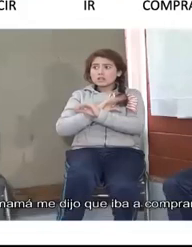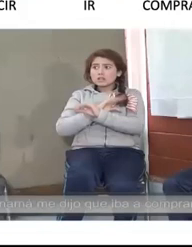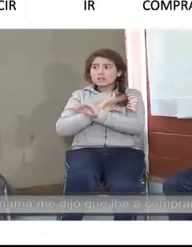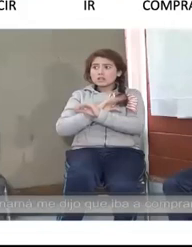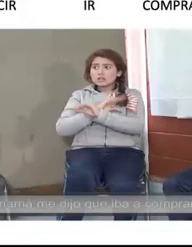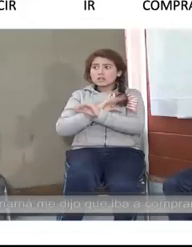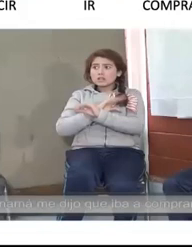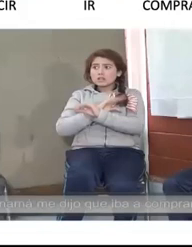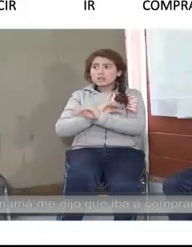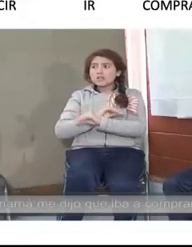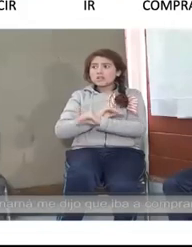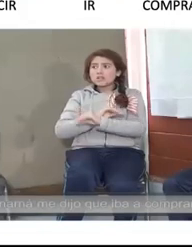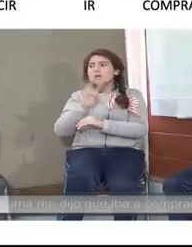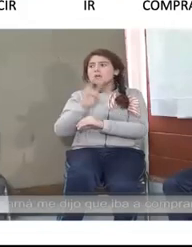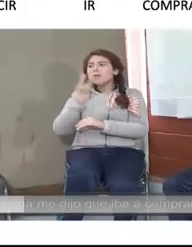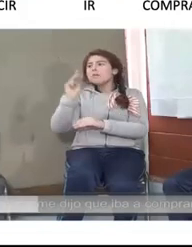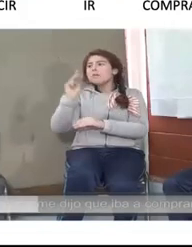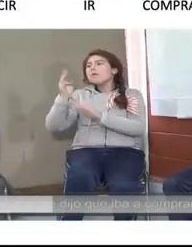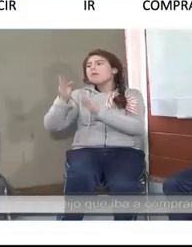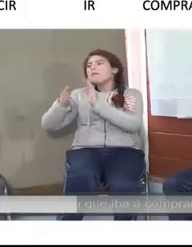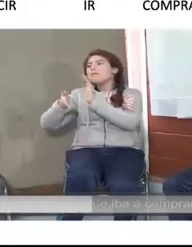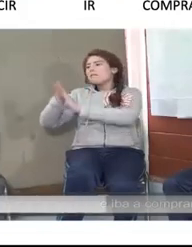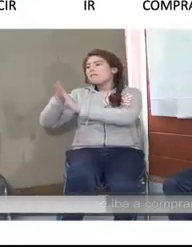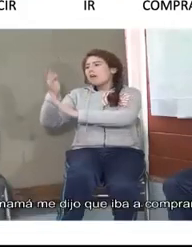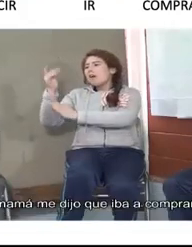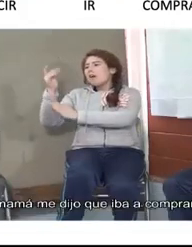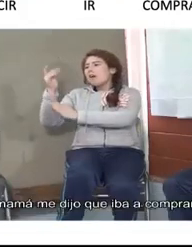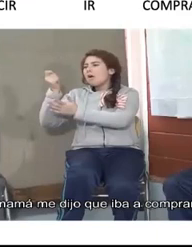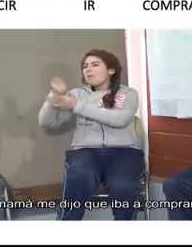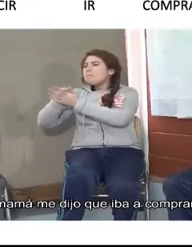Lo mismo Ponemos con el ejercicio de ahí ver el va. video.